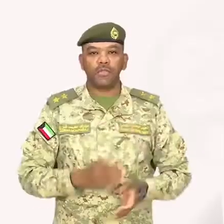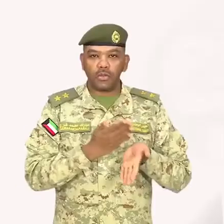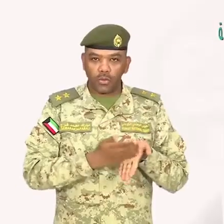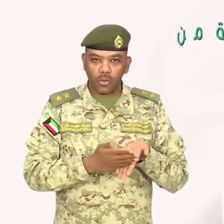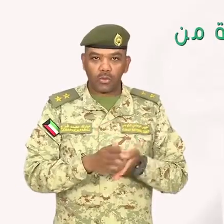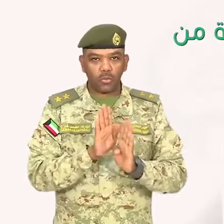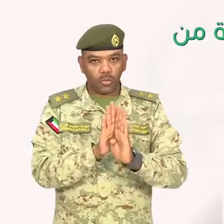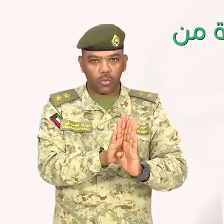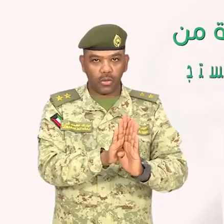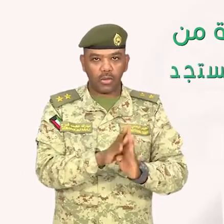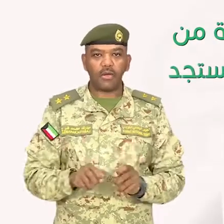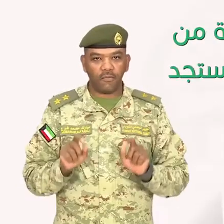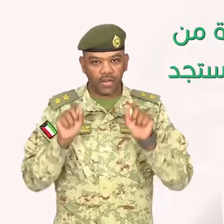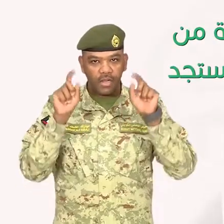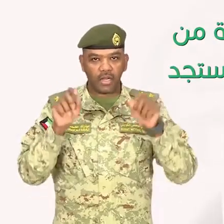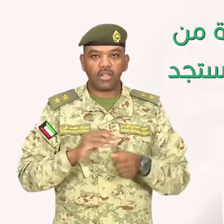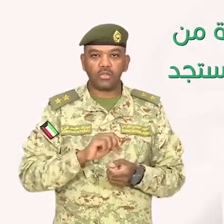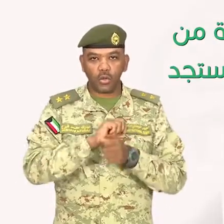بعض طرق الوقاية من فيروس كورونا المستجد: